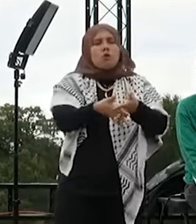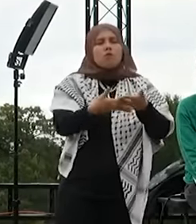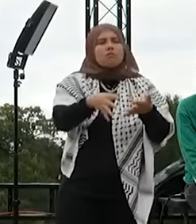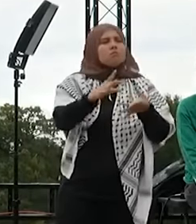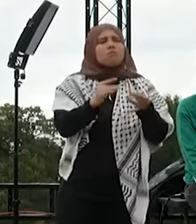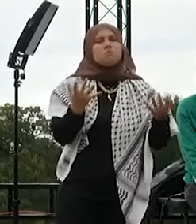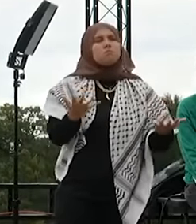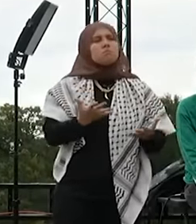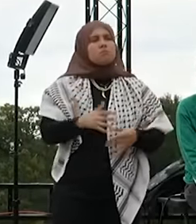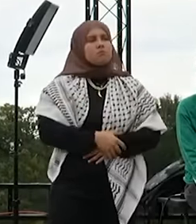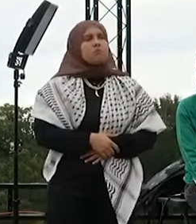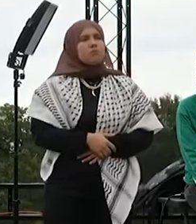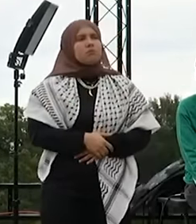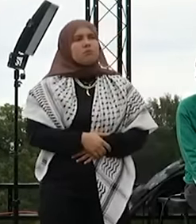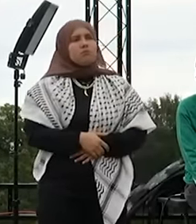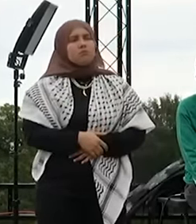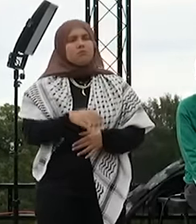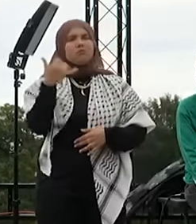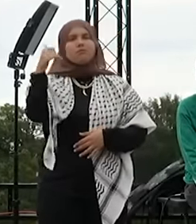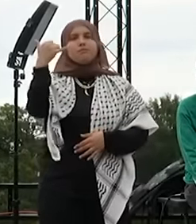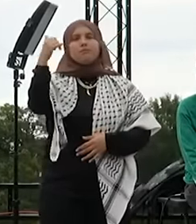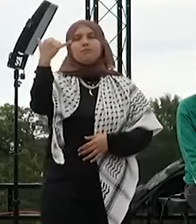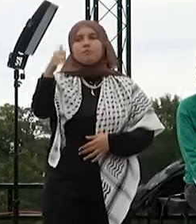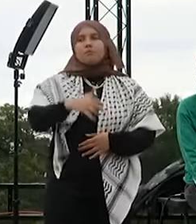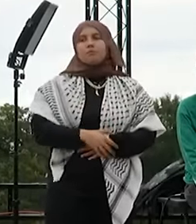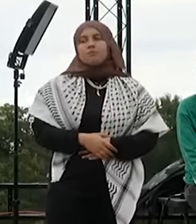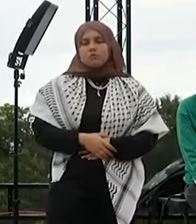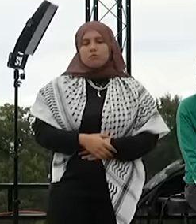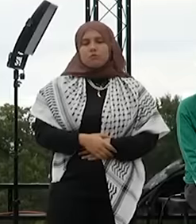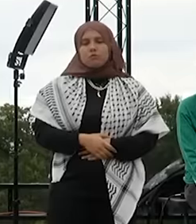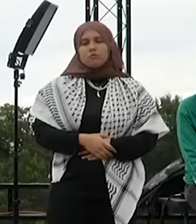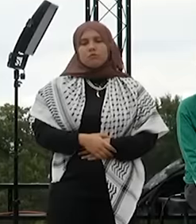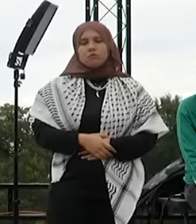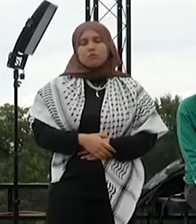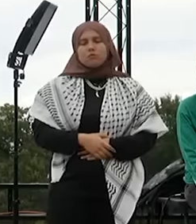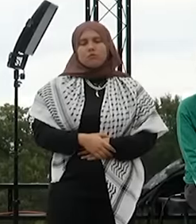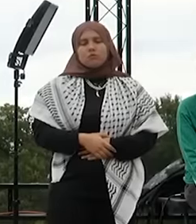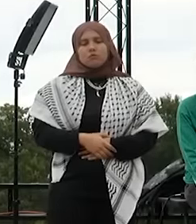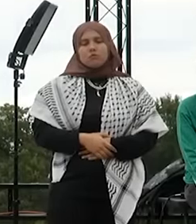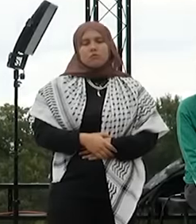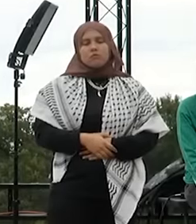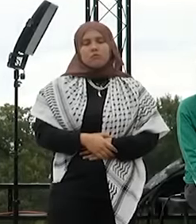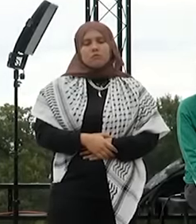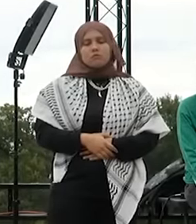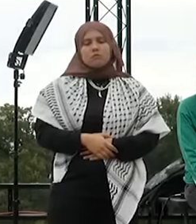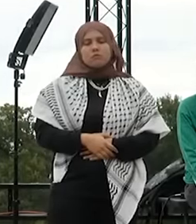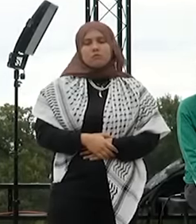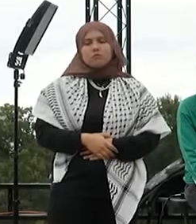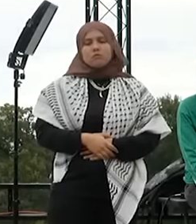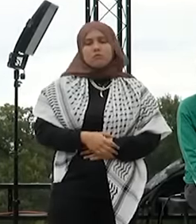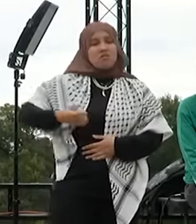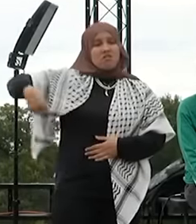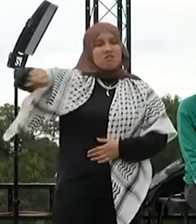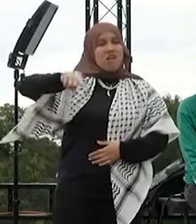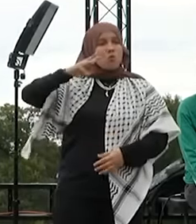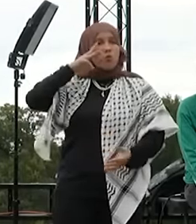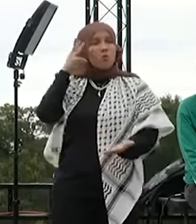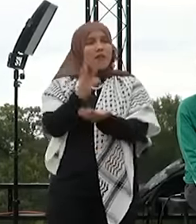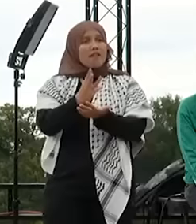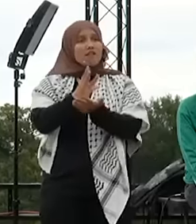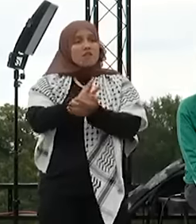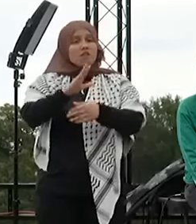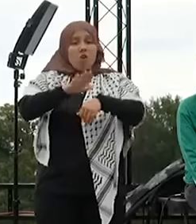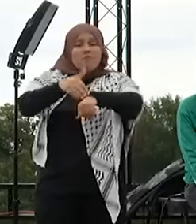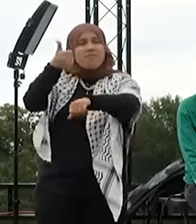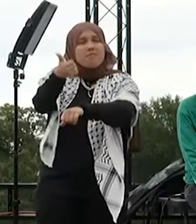in the Quran, وَهُمْ عَلَى مَا يَفْعَلُونَ بِالْمُؤْمِنِينَ شُهُودٌ. They were witnesses upon